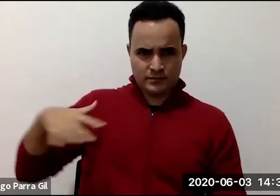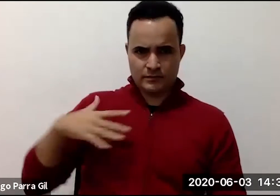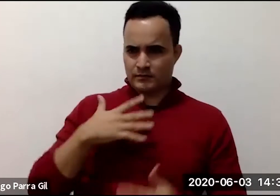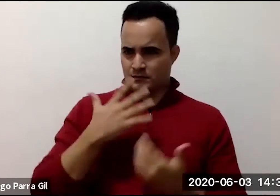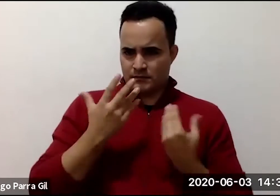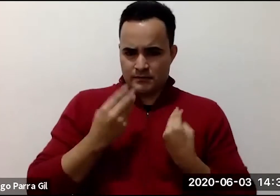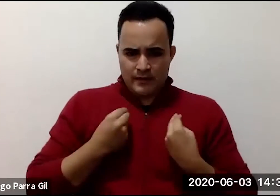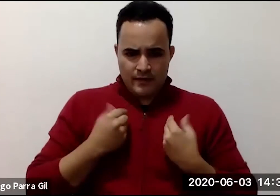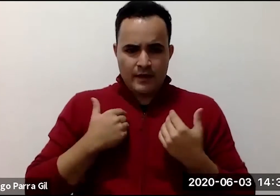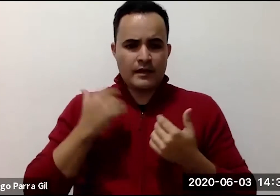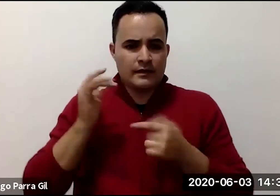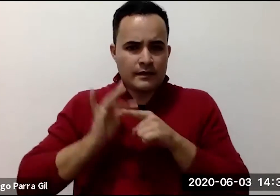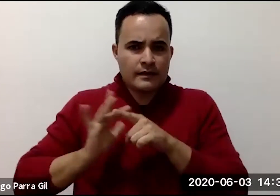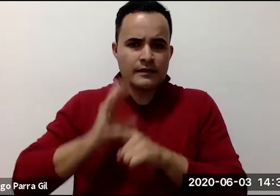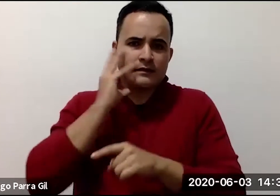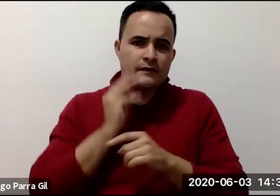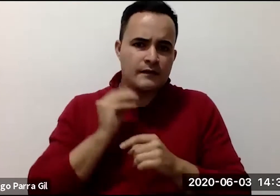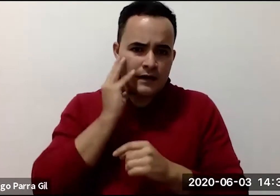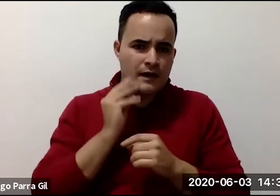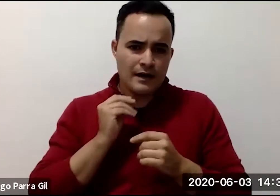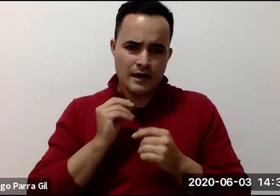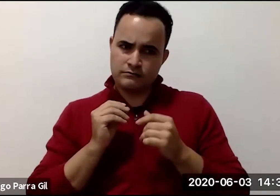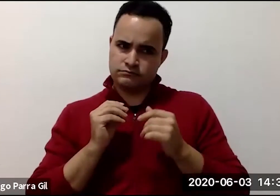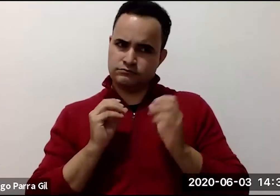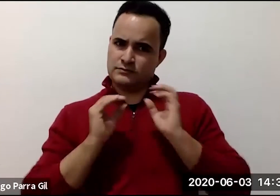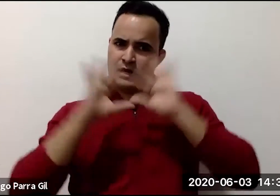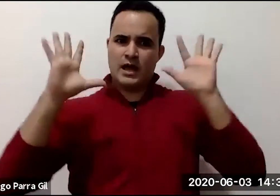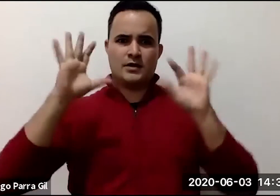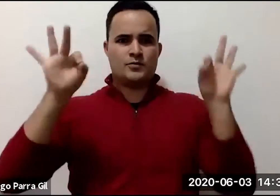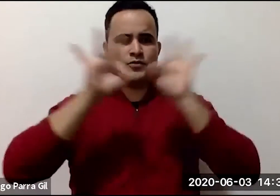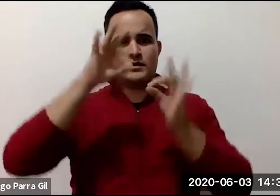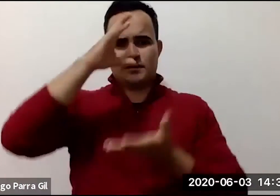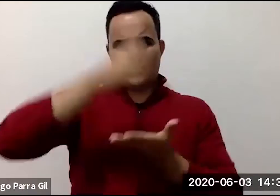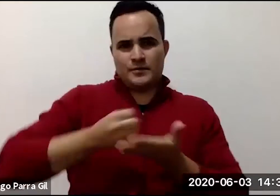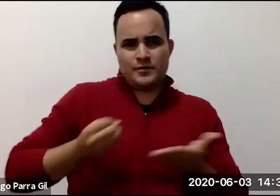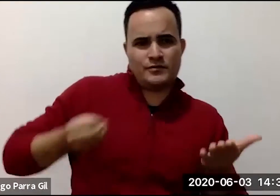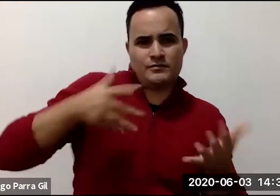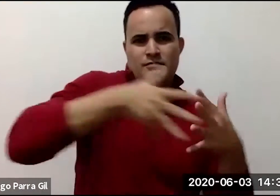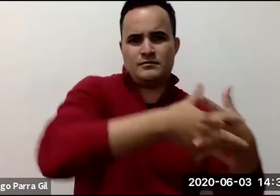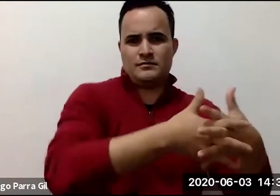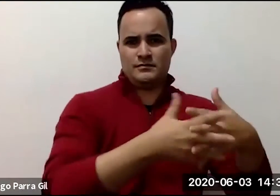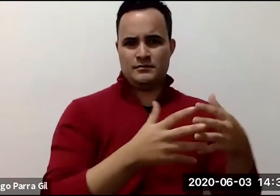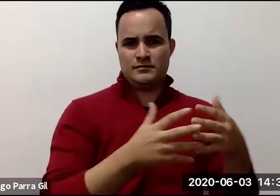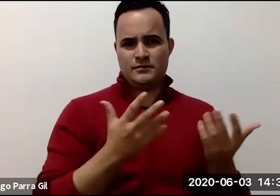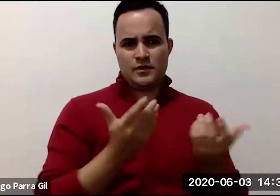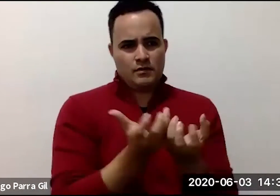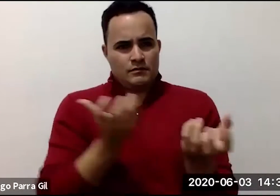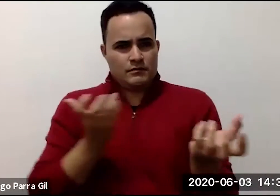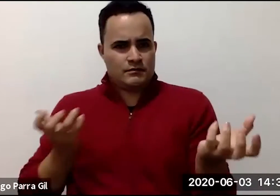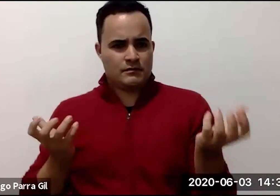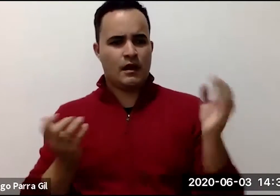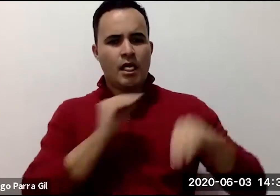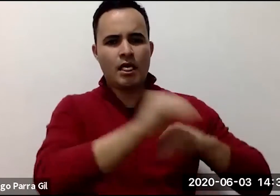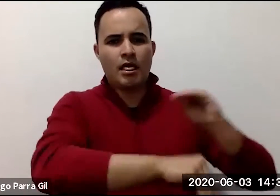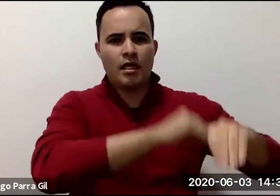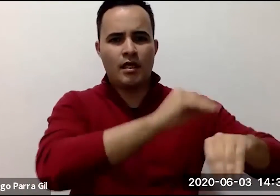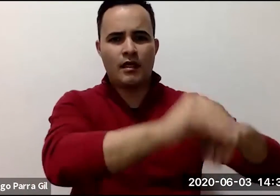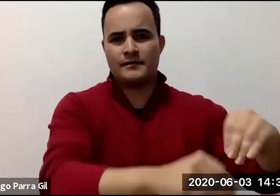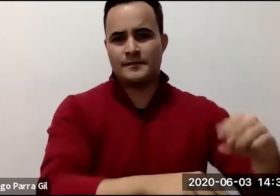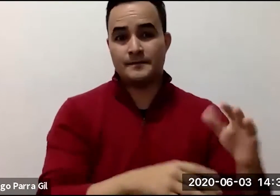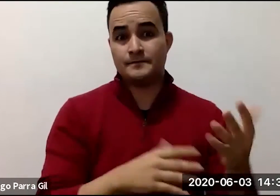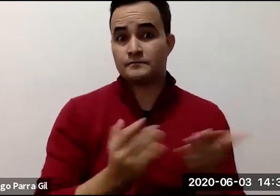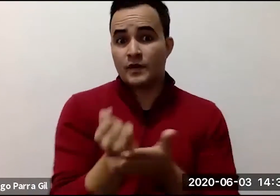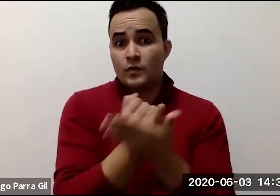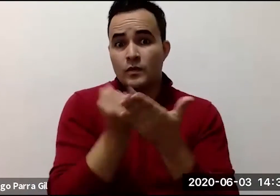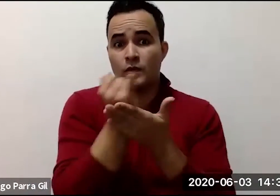la normalidad y a todos los procesos de normalización. Y la representación en un dibujo es también otra forma